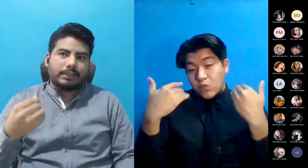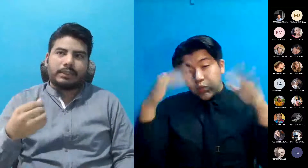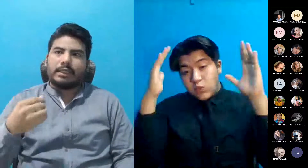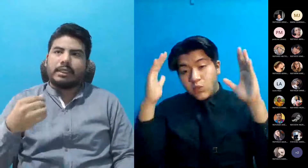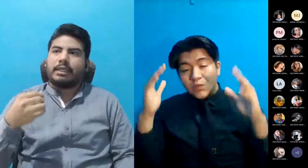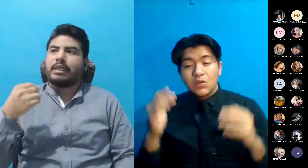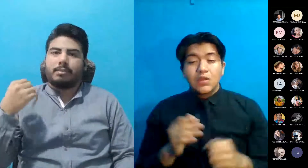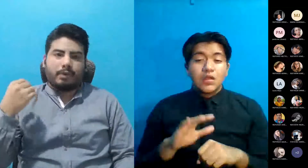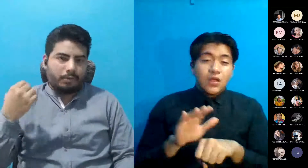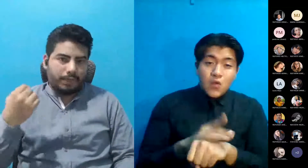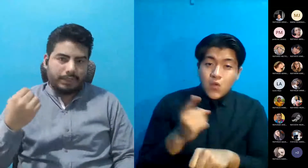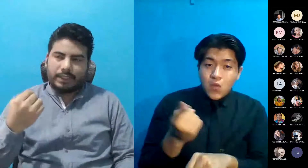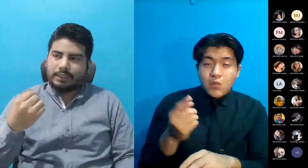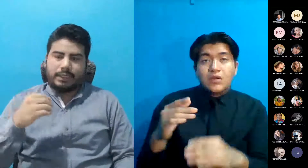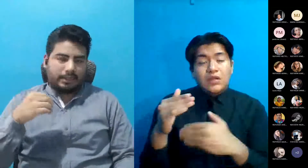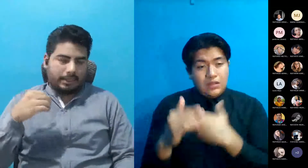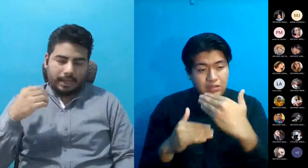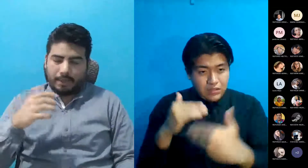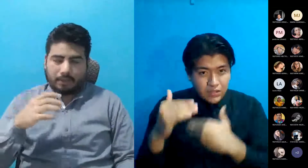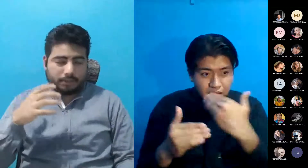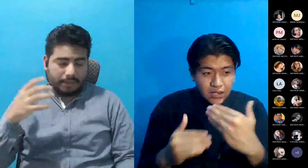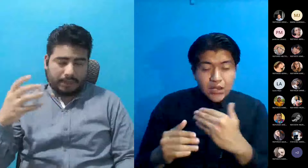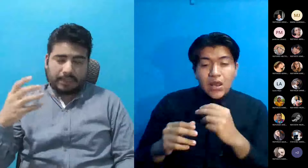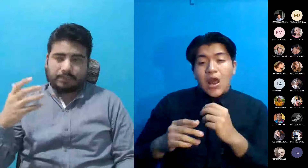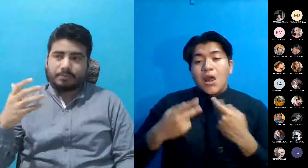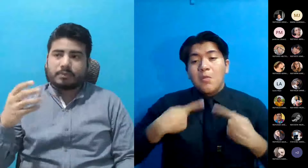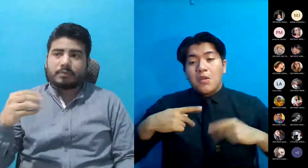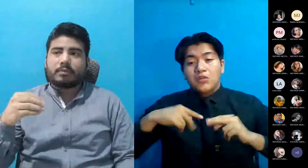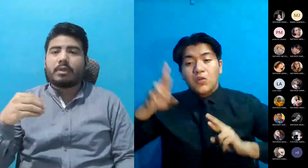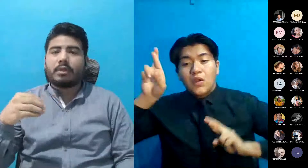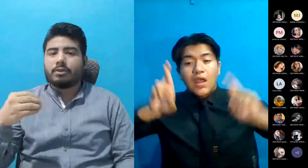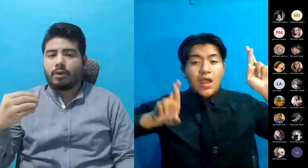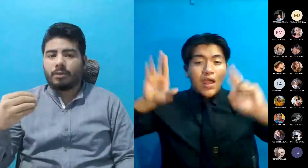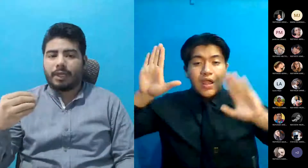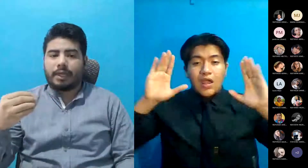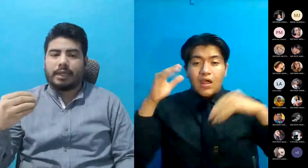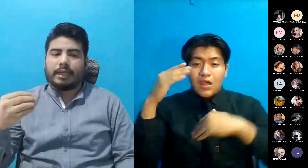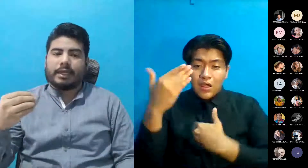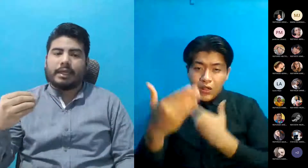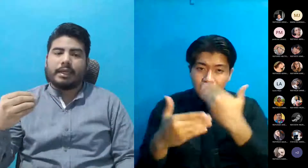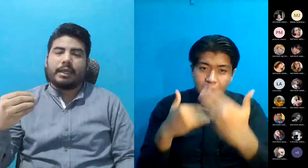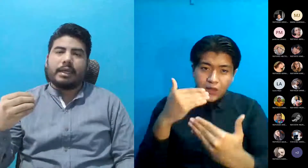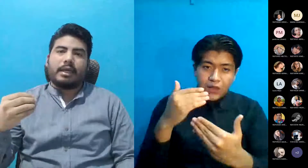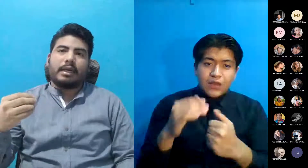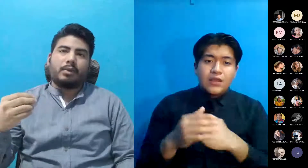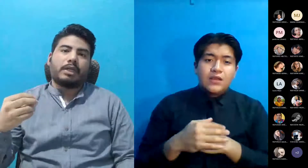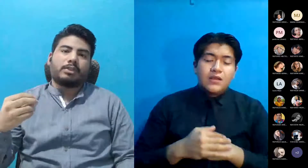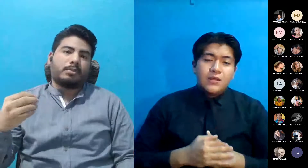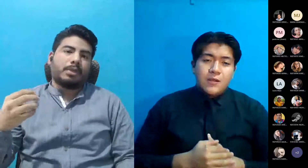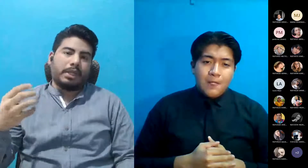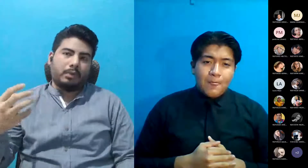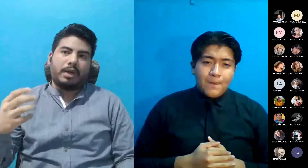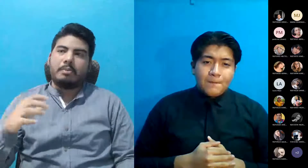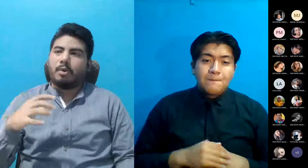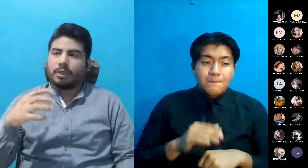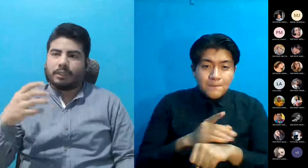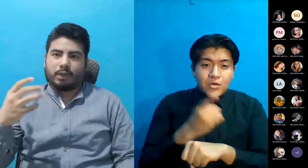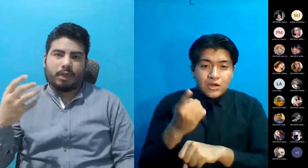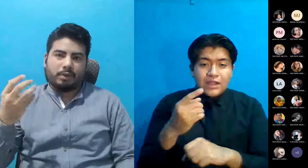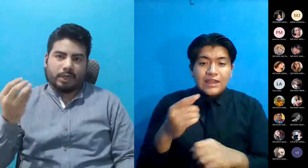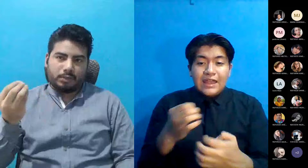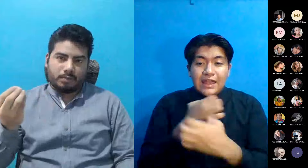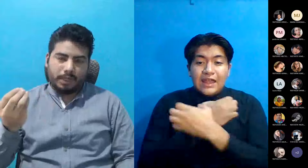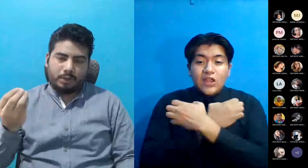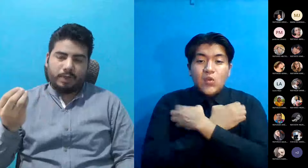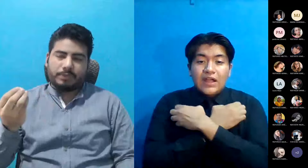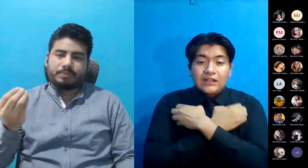el avance, propuestas, reglamentos, etcétera, sobre la educación bilingüe, la